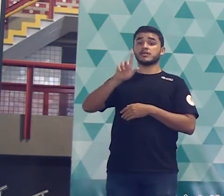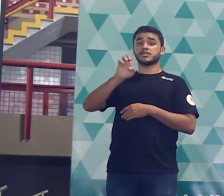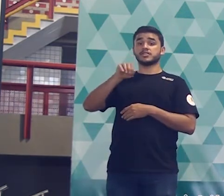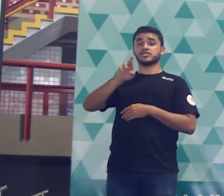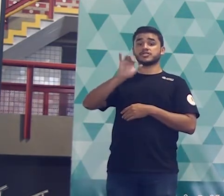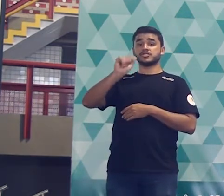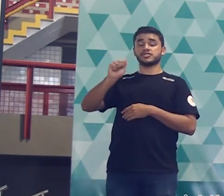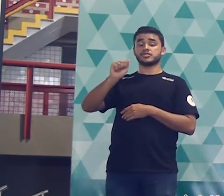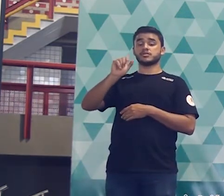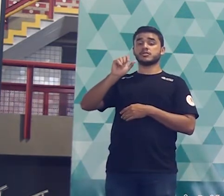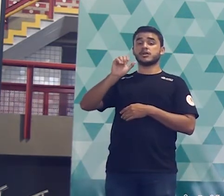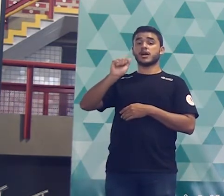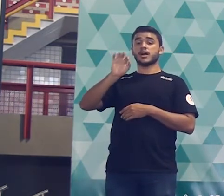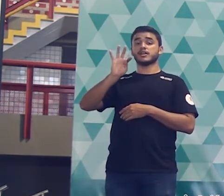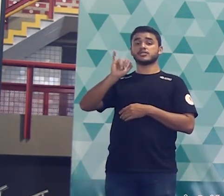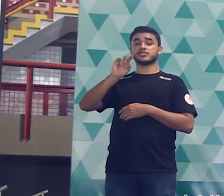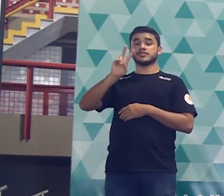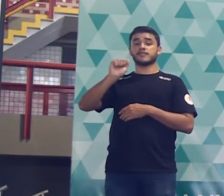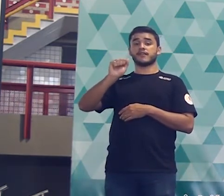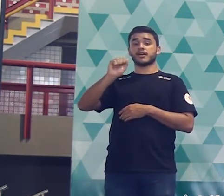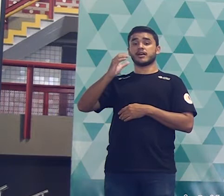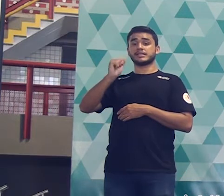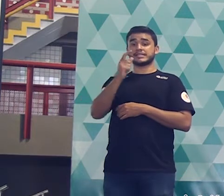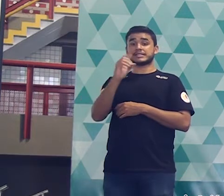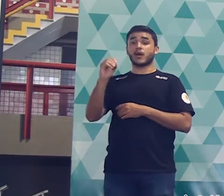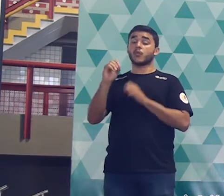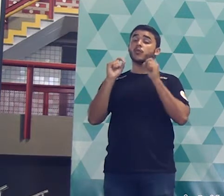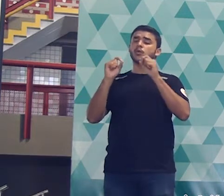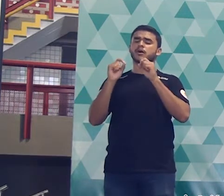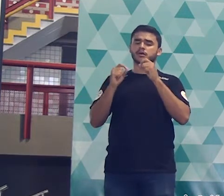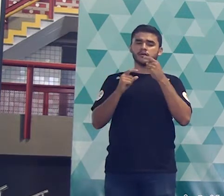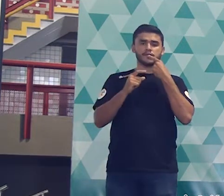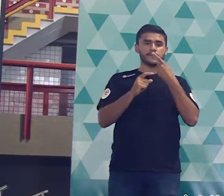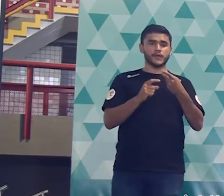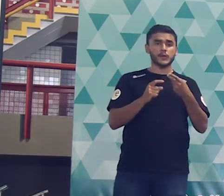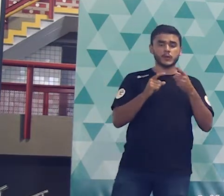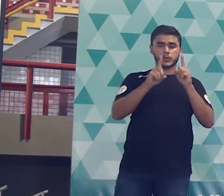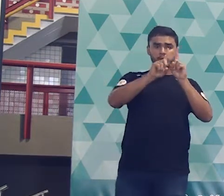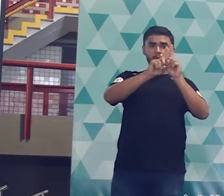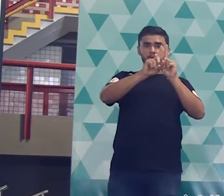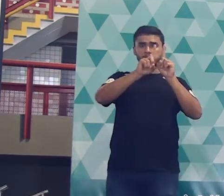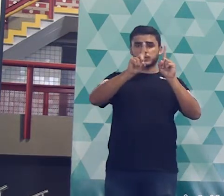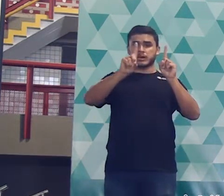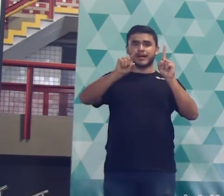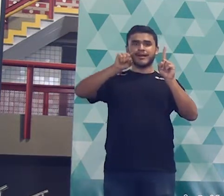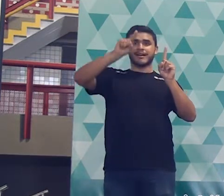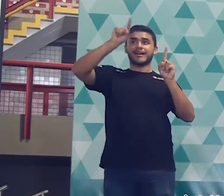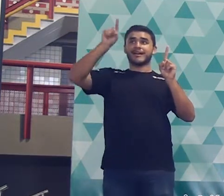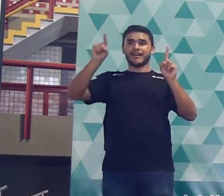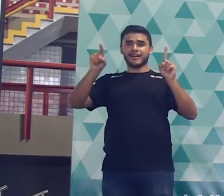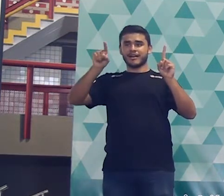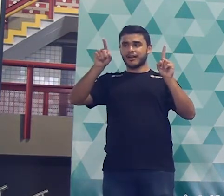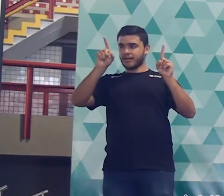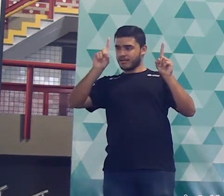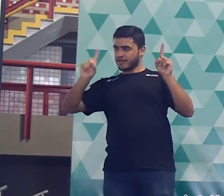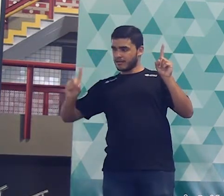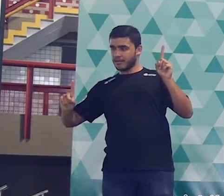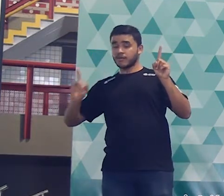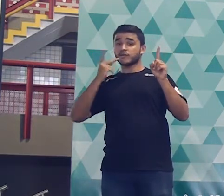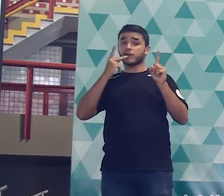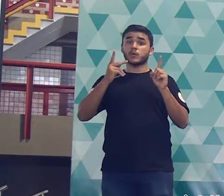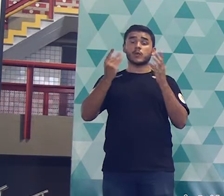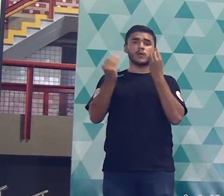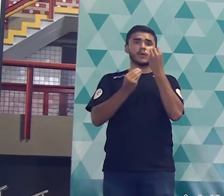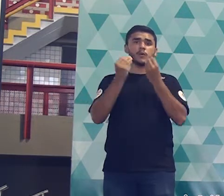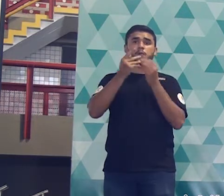ativação. O que é energia de ativação? É a energia necessária para que a reação química possa se iniciar. Então, o que